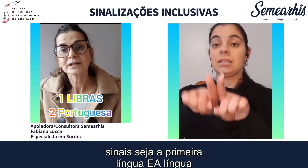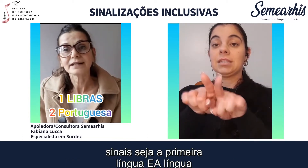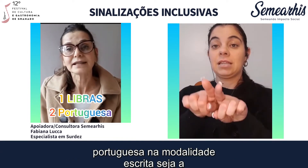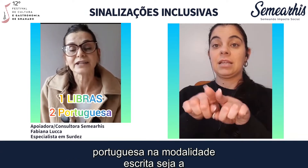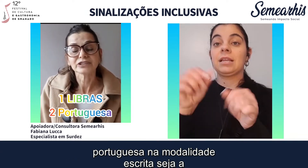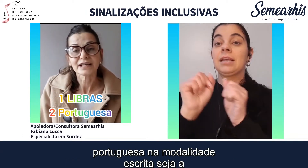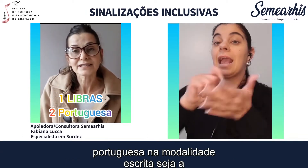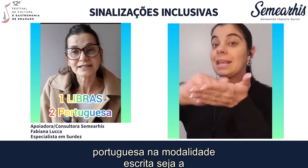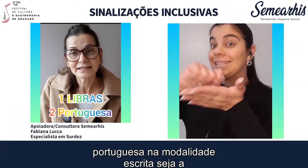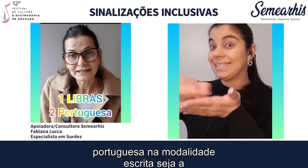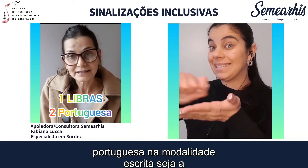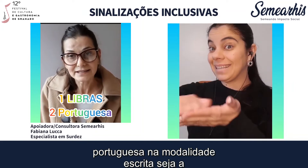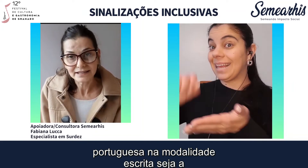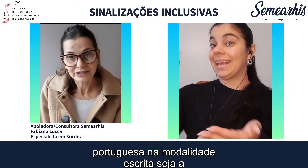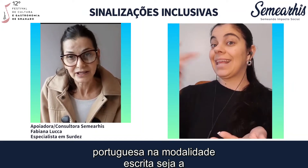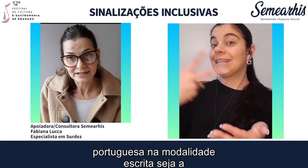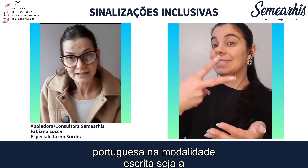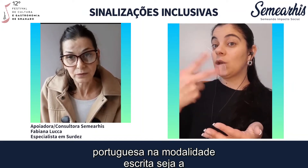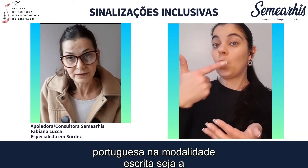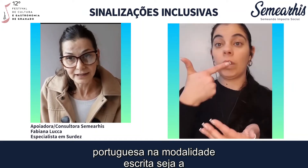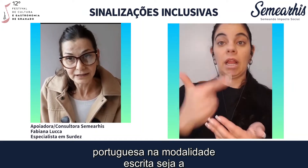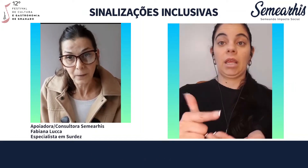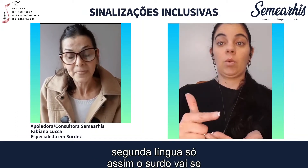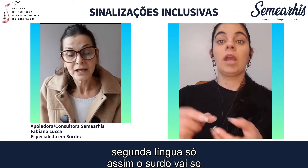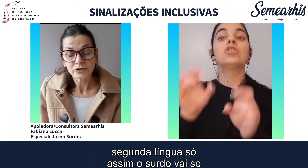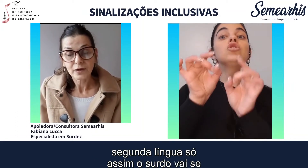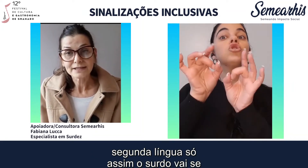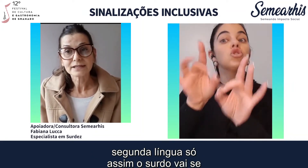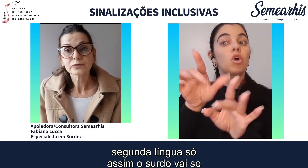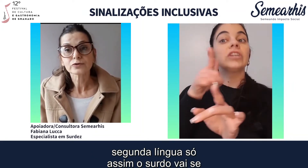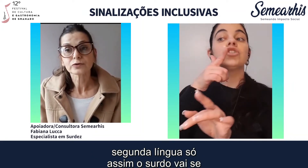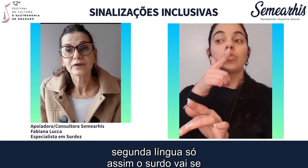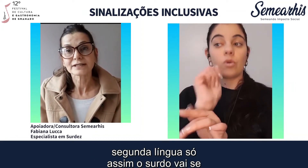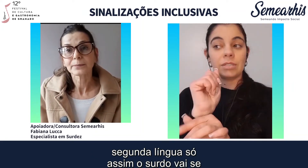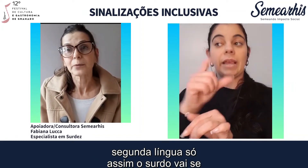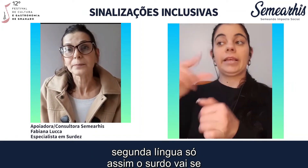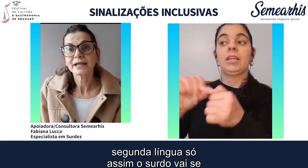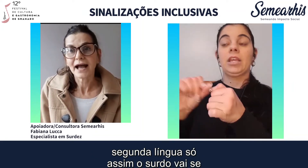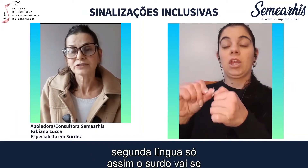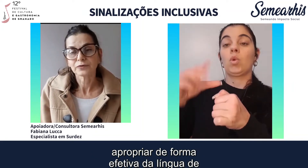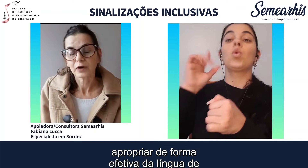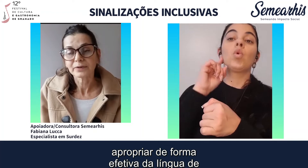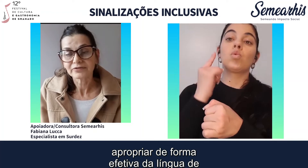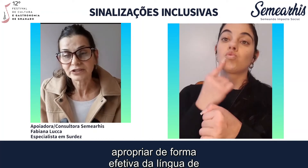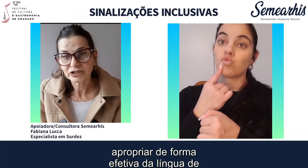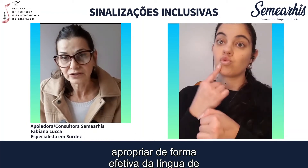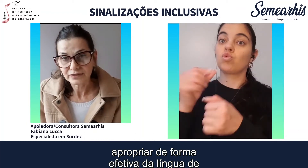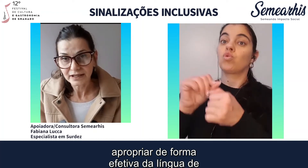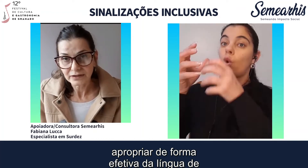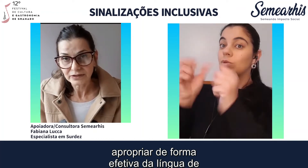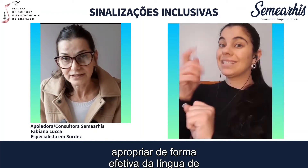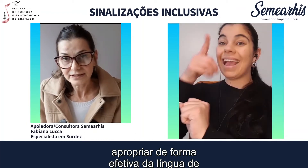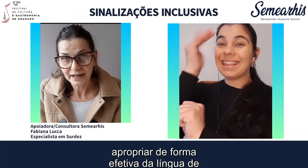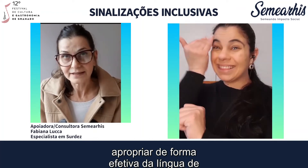na modalidade escrita seja a segunda língua. Só assim o surdo vai se apropriar de forma efetiva